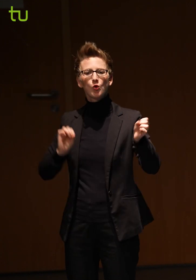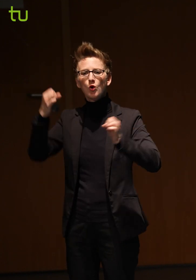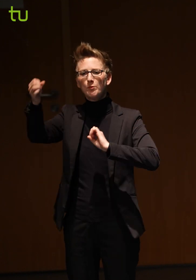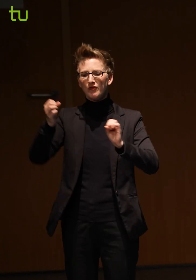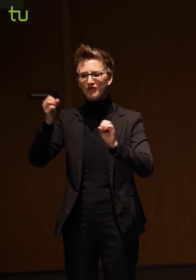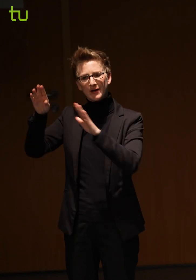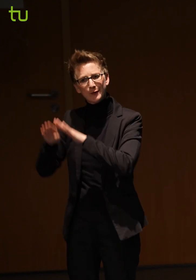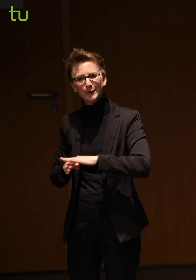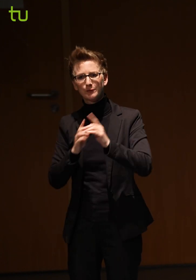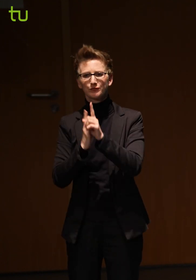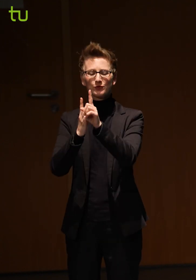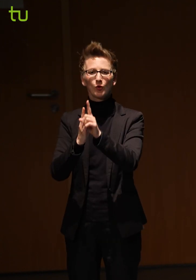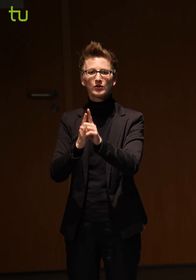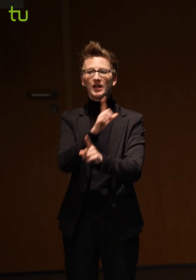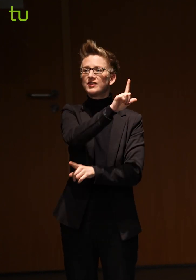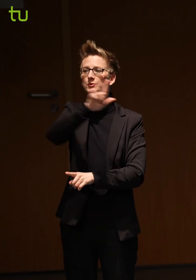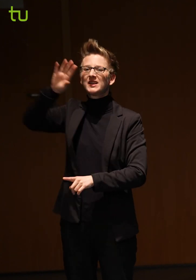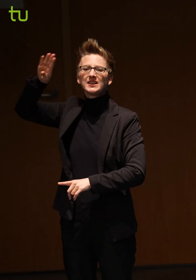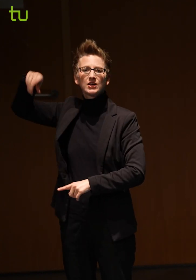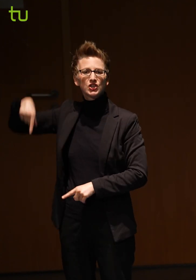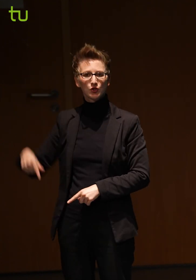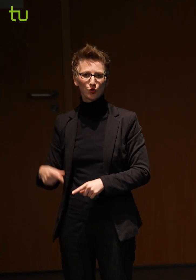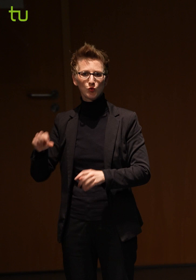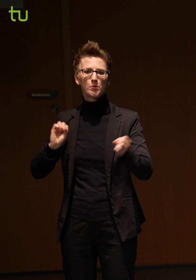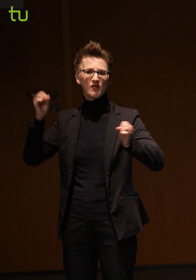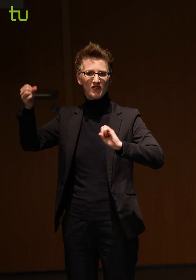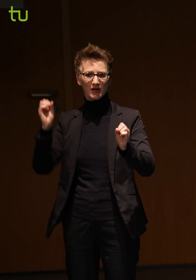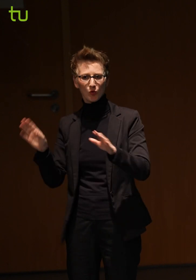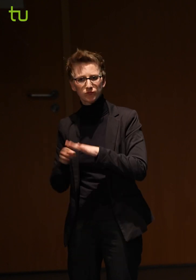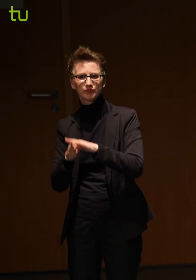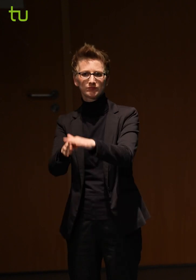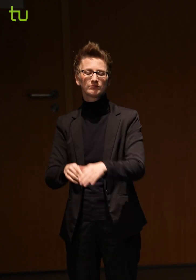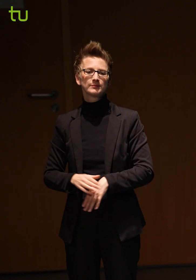beziehungsweise später des LGBTQ-Movement geworden.